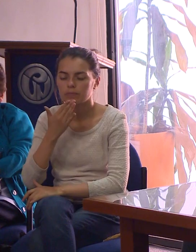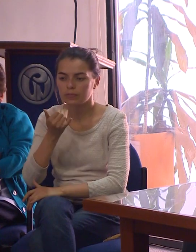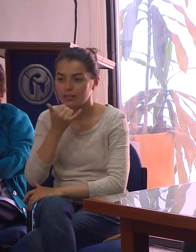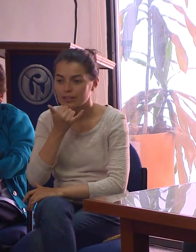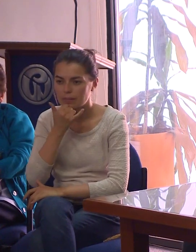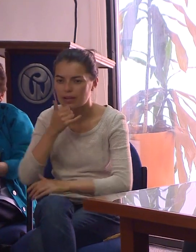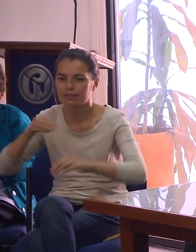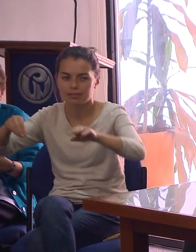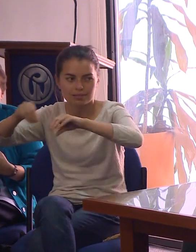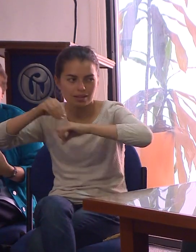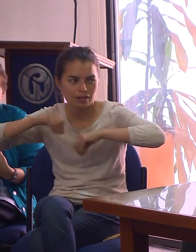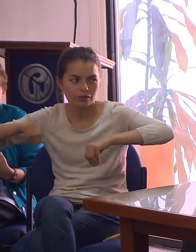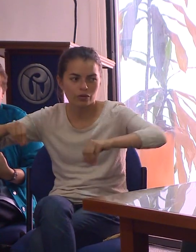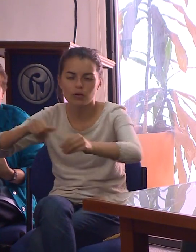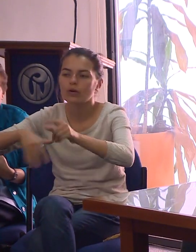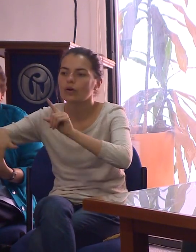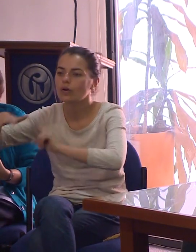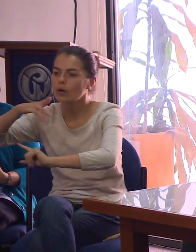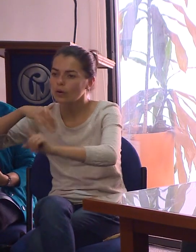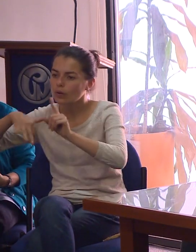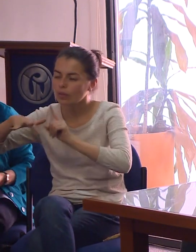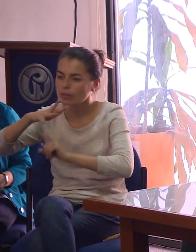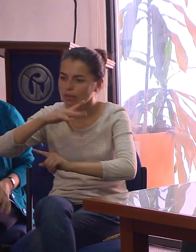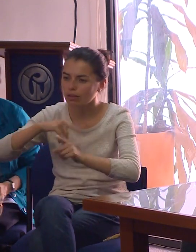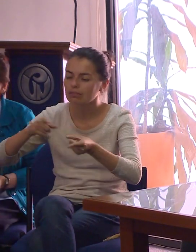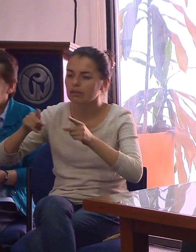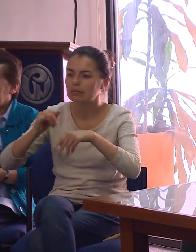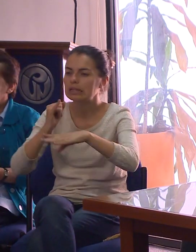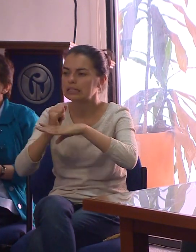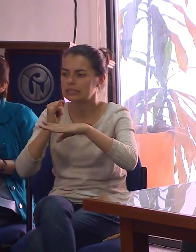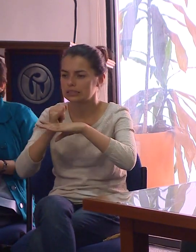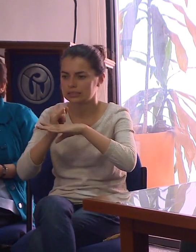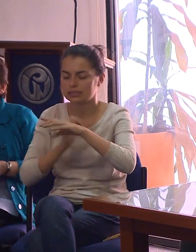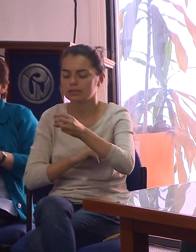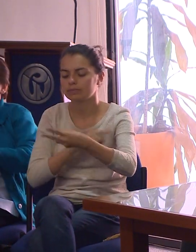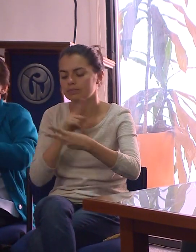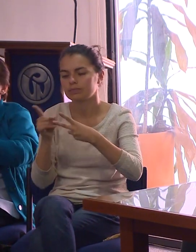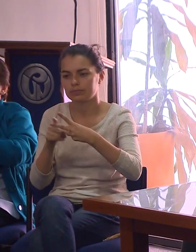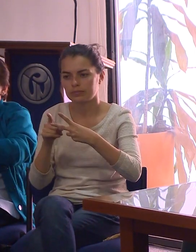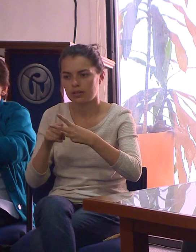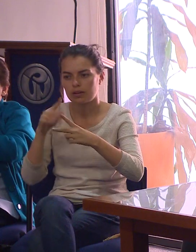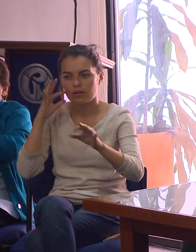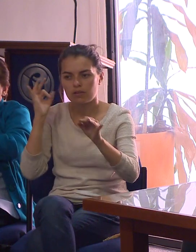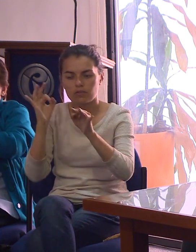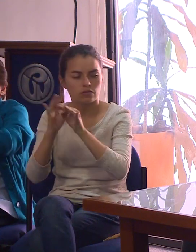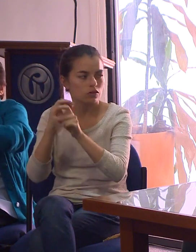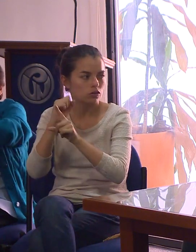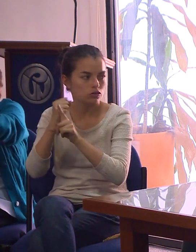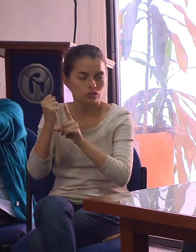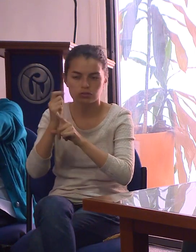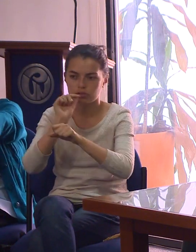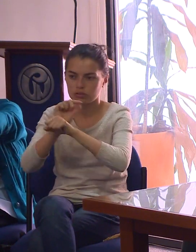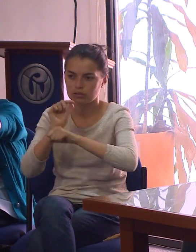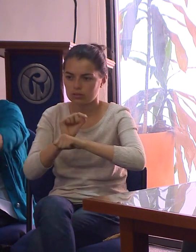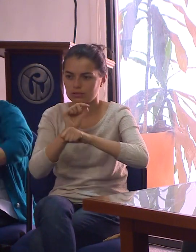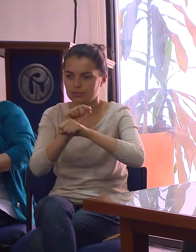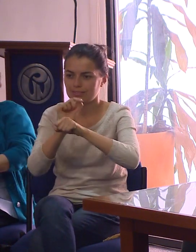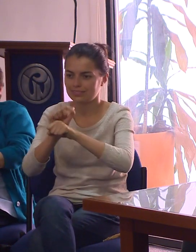los contextos, de las entidades educativas. El enfoque sociocrítico, de igual manera, pues